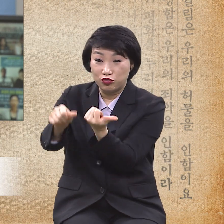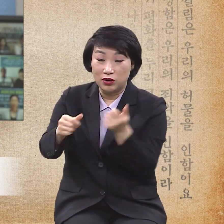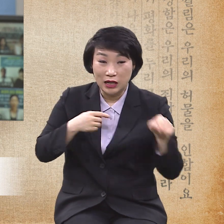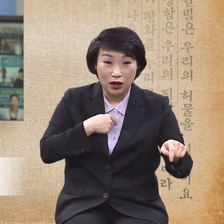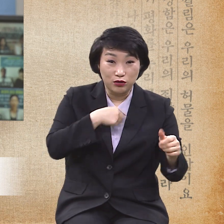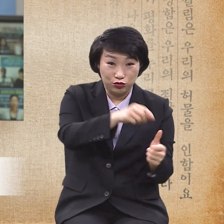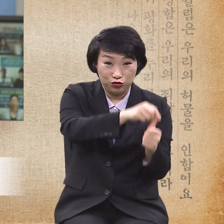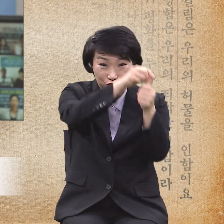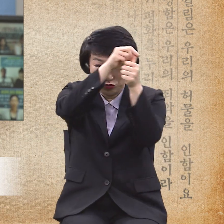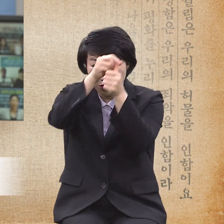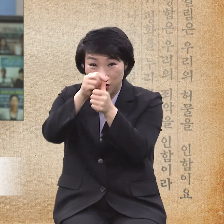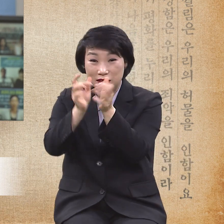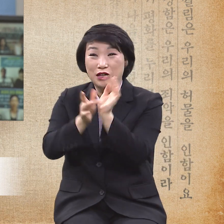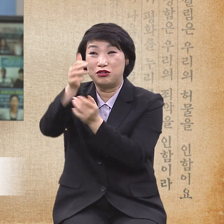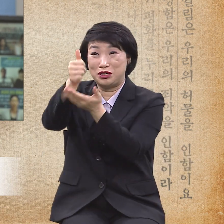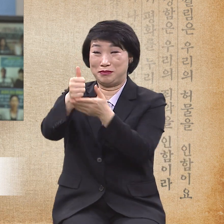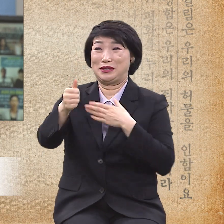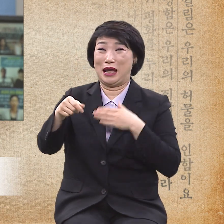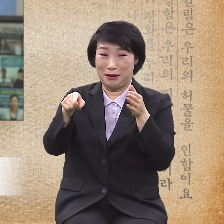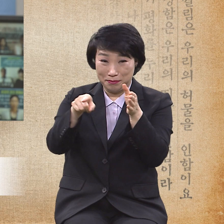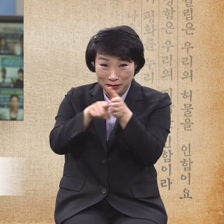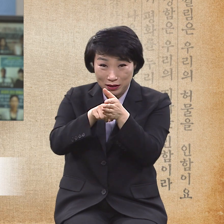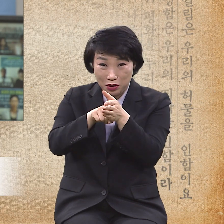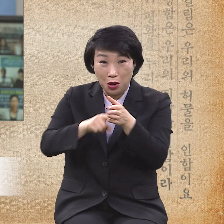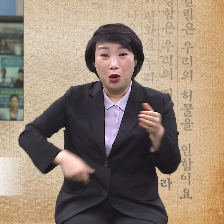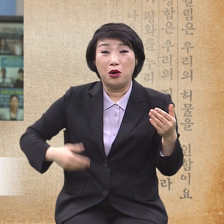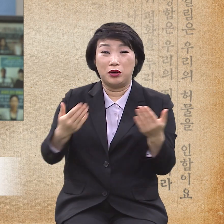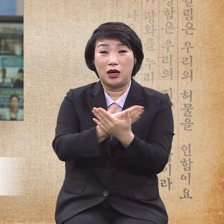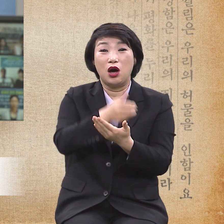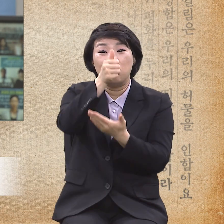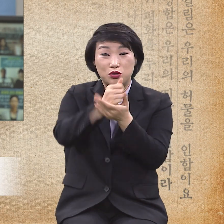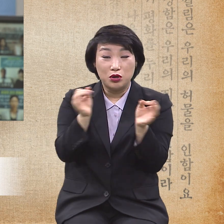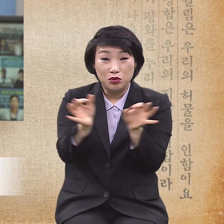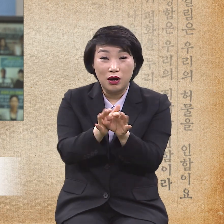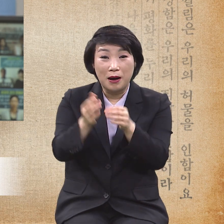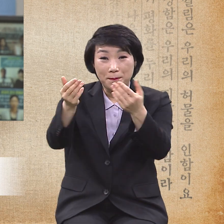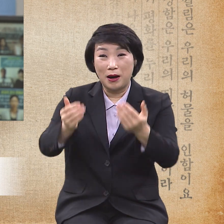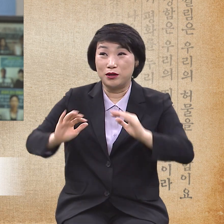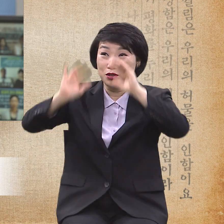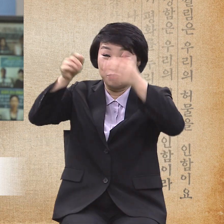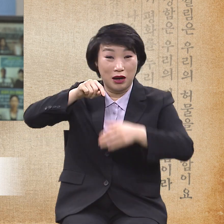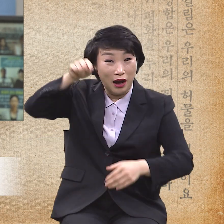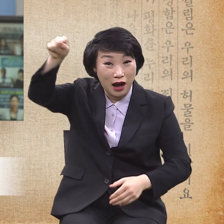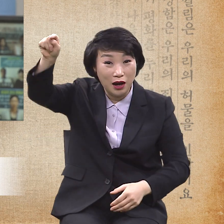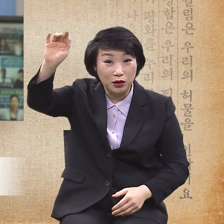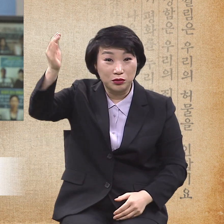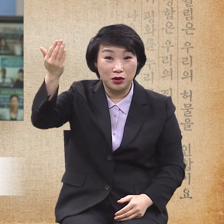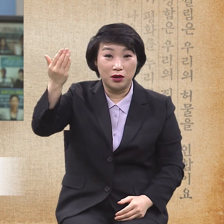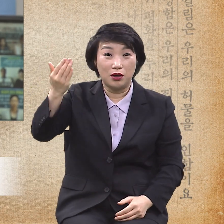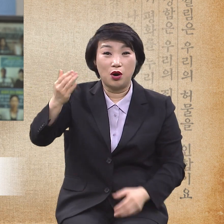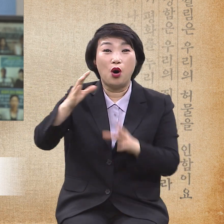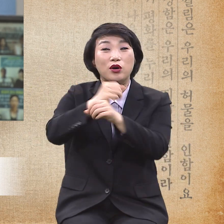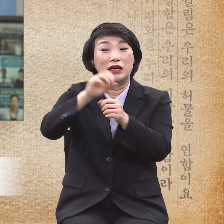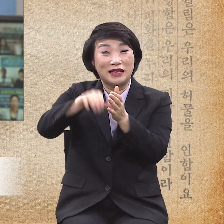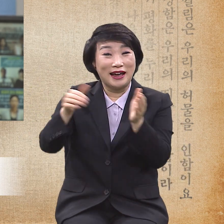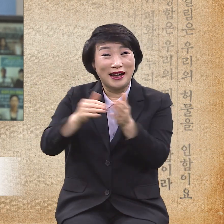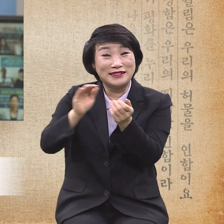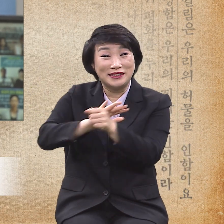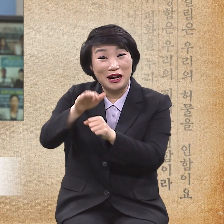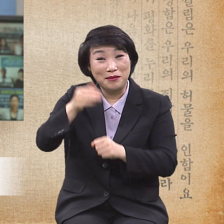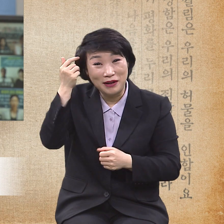나를 구원하신 그 예수를 믿음으로 회개하고 속죄받고 천국 갈 수 있는 거. 언제까지